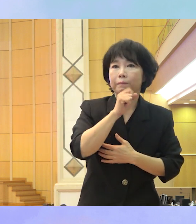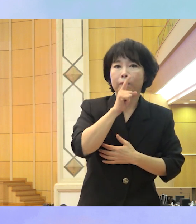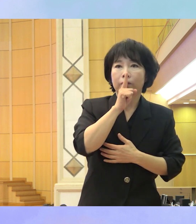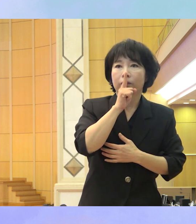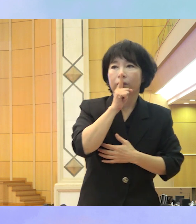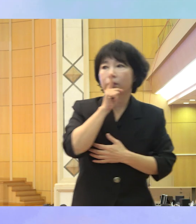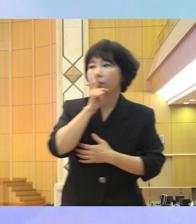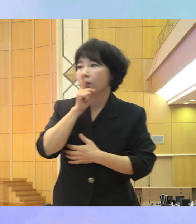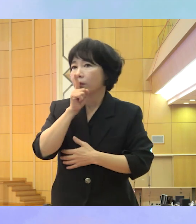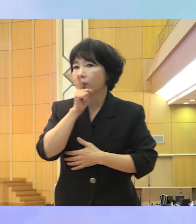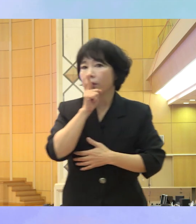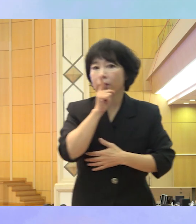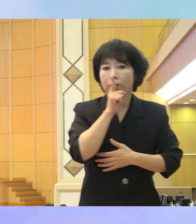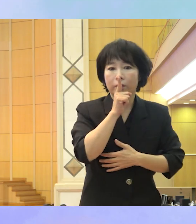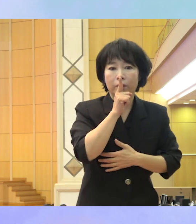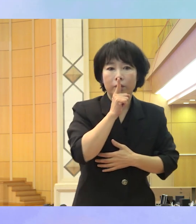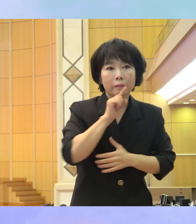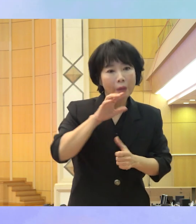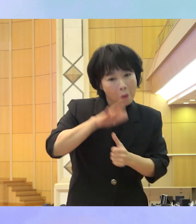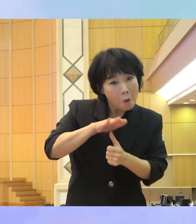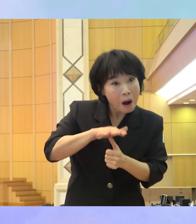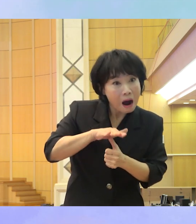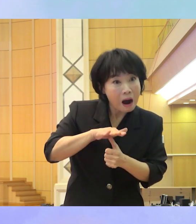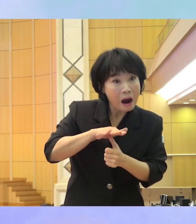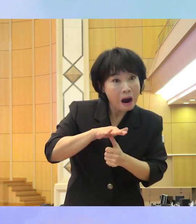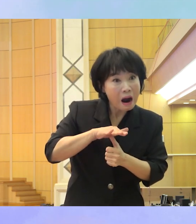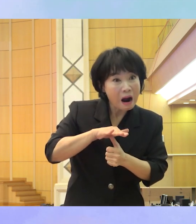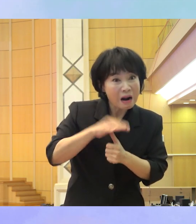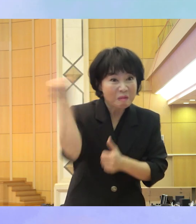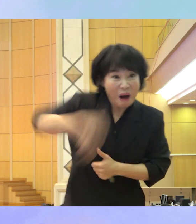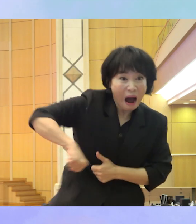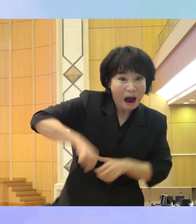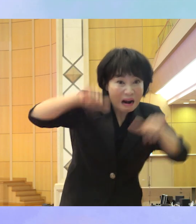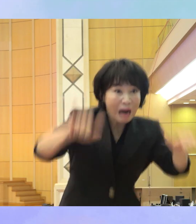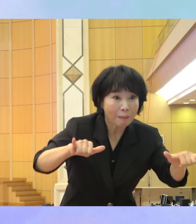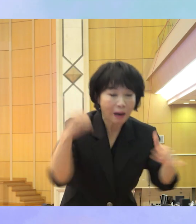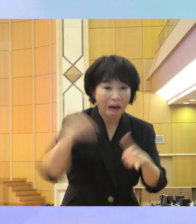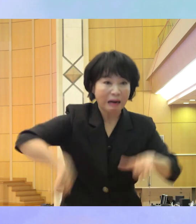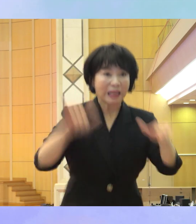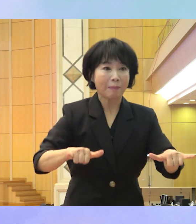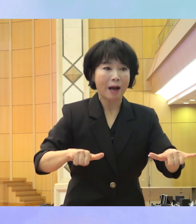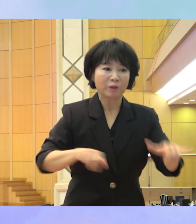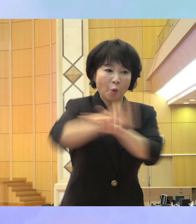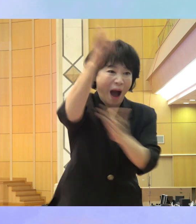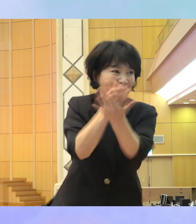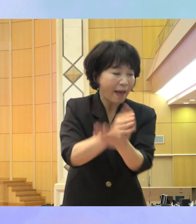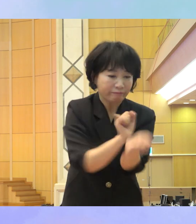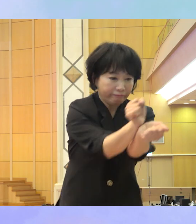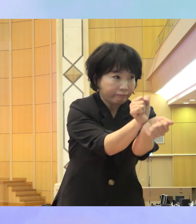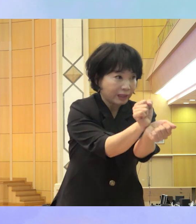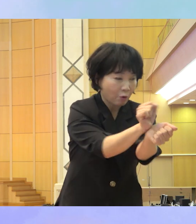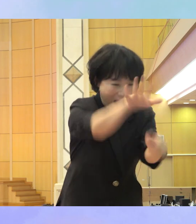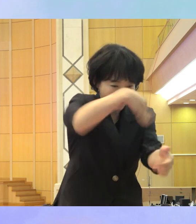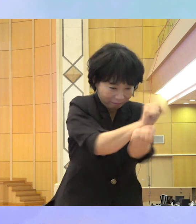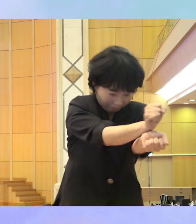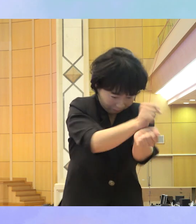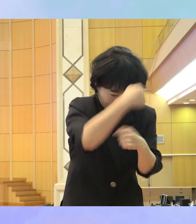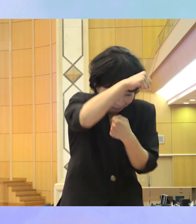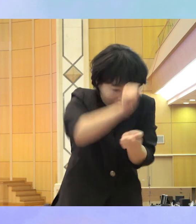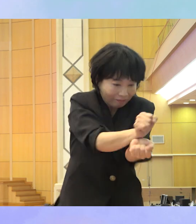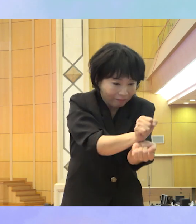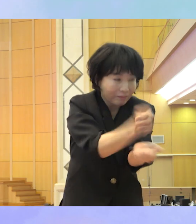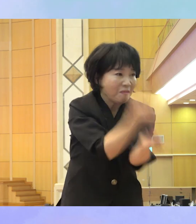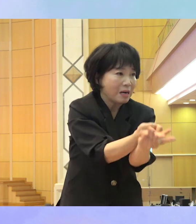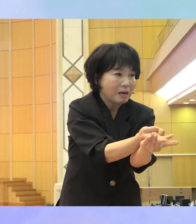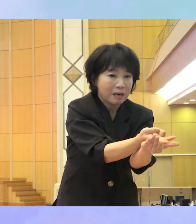아마도 이 아이가 반항할까 봐 그랬는지 양송의 양발을 묶었습니다. 근데